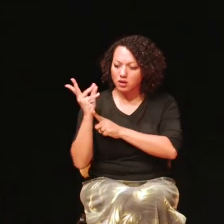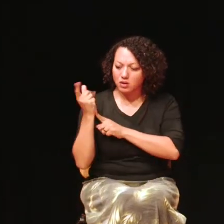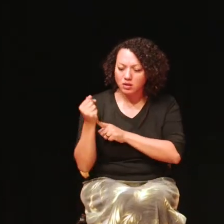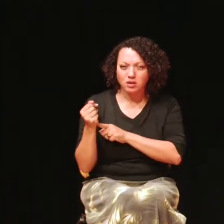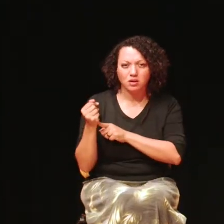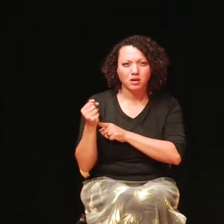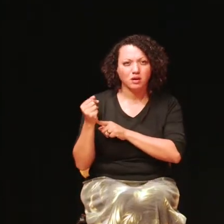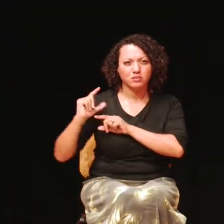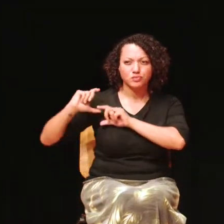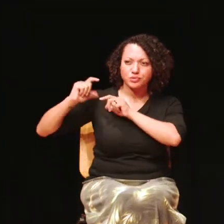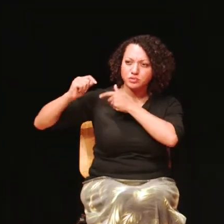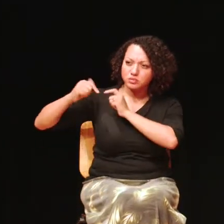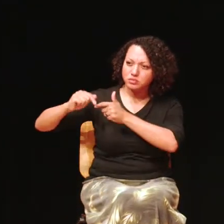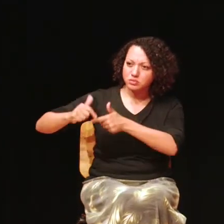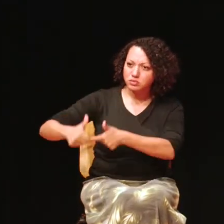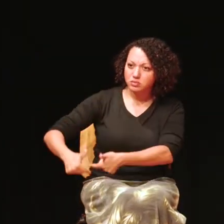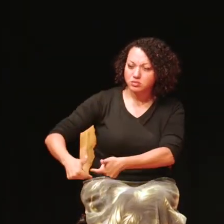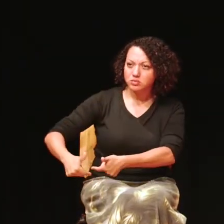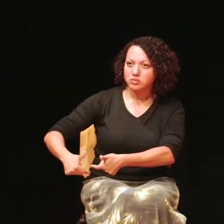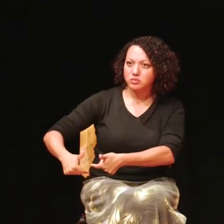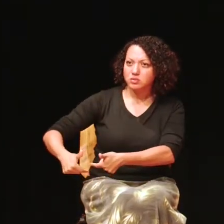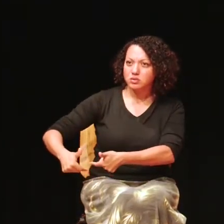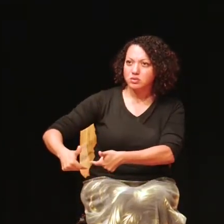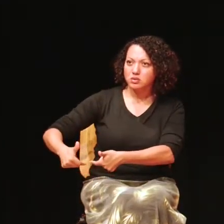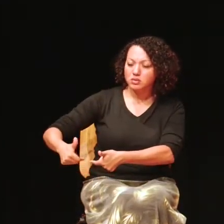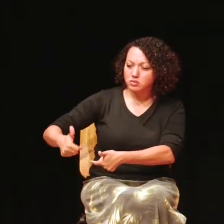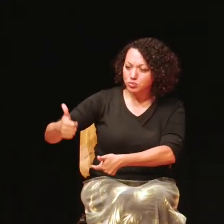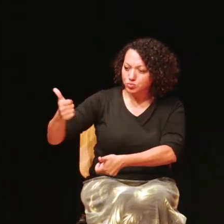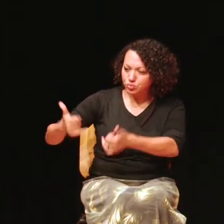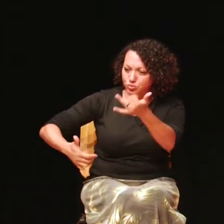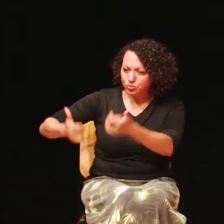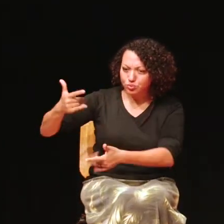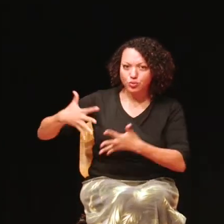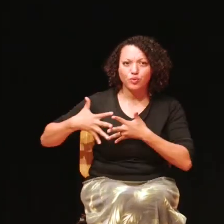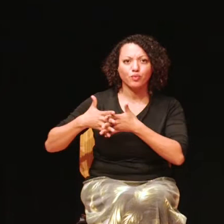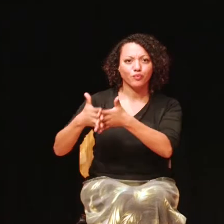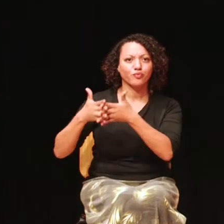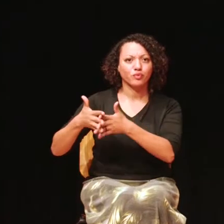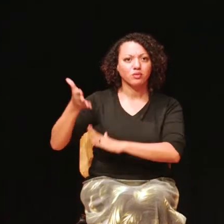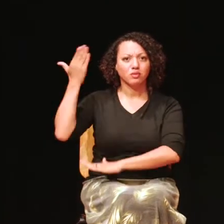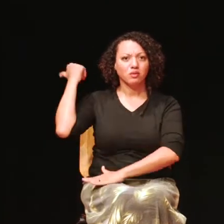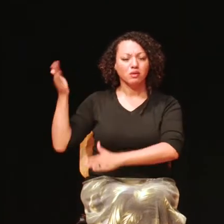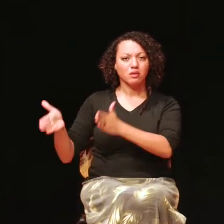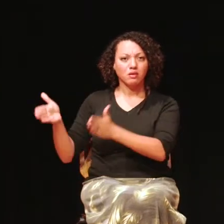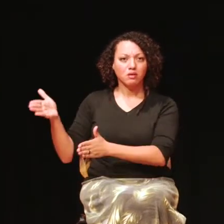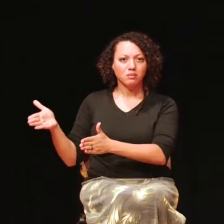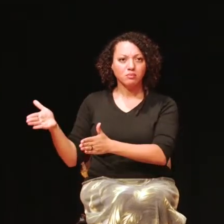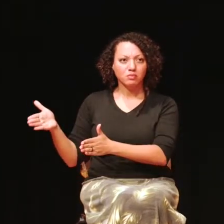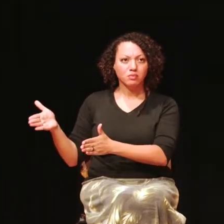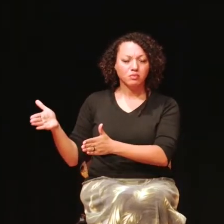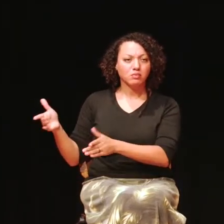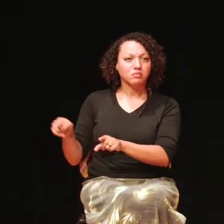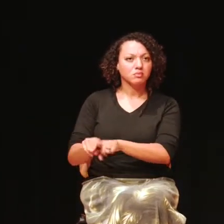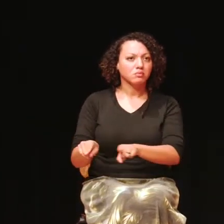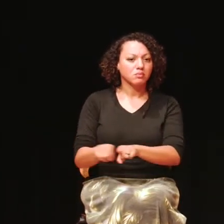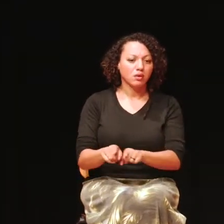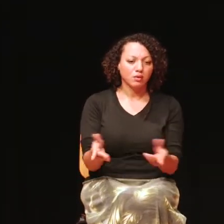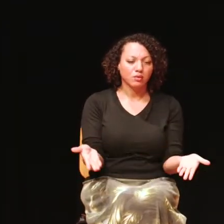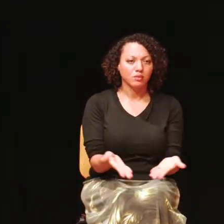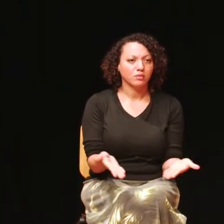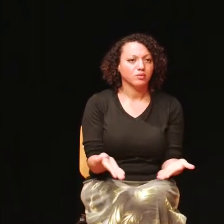arte tradicionais, dizem os mesmos conflitos que naquela época existiam, que nós